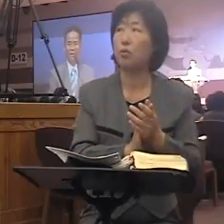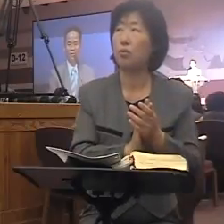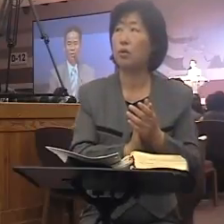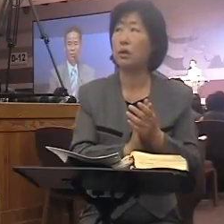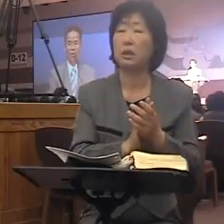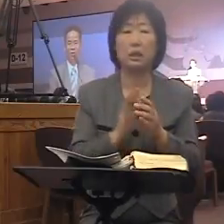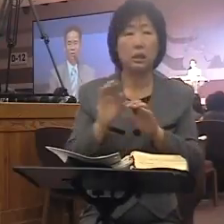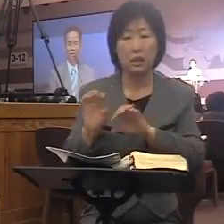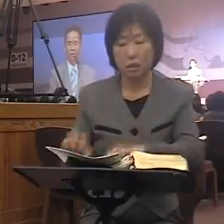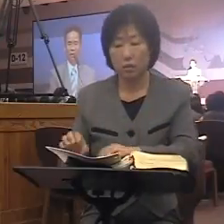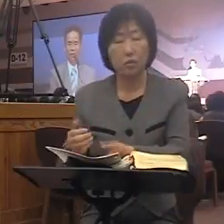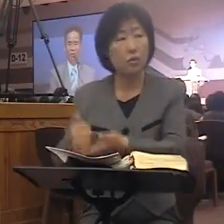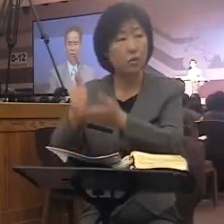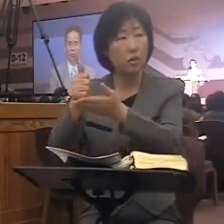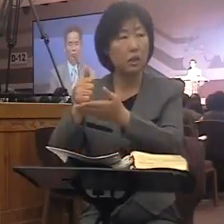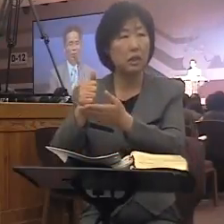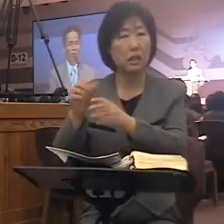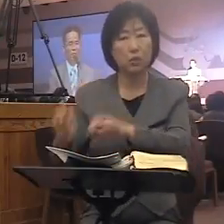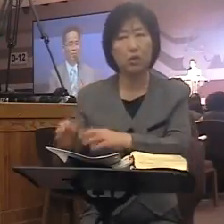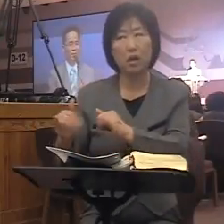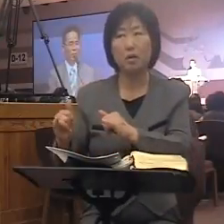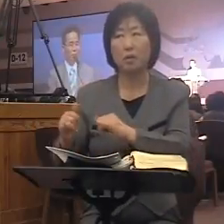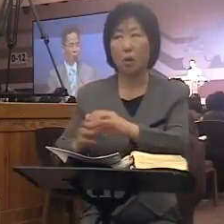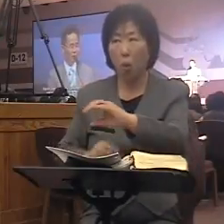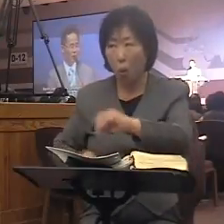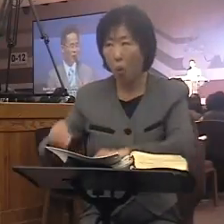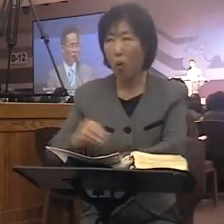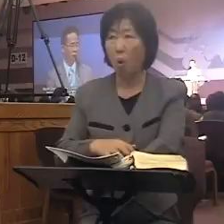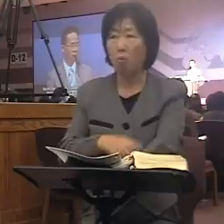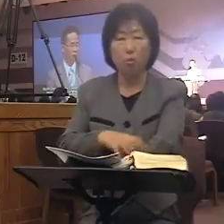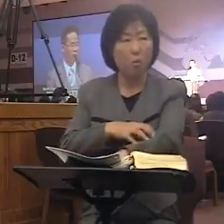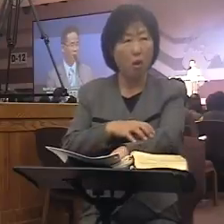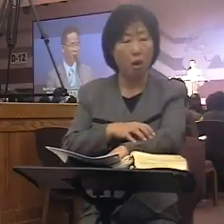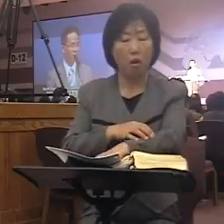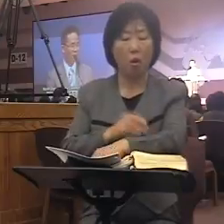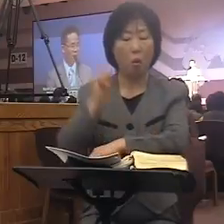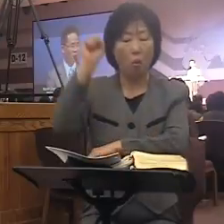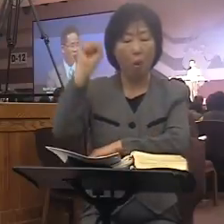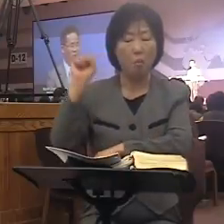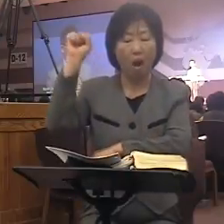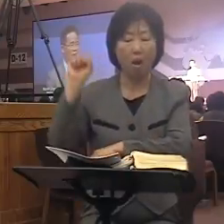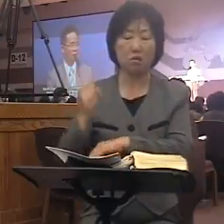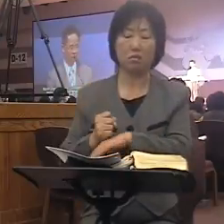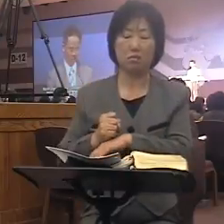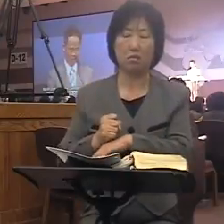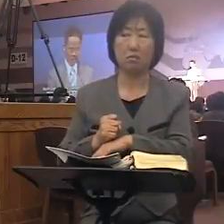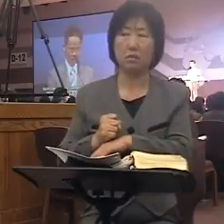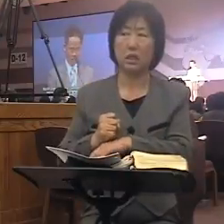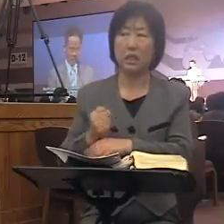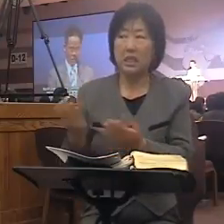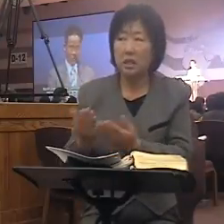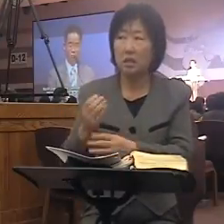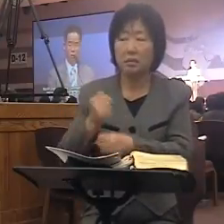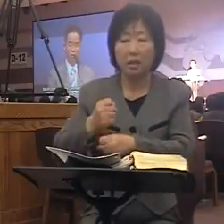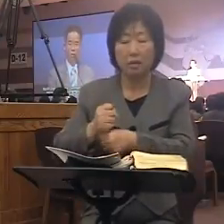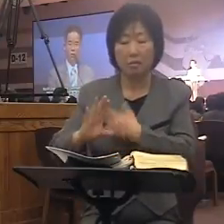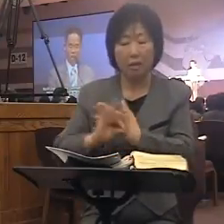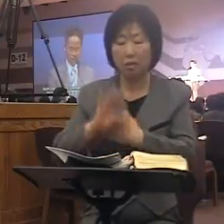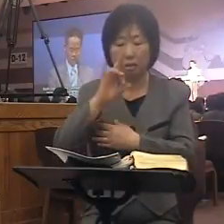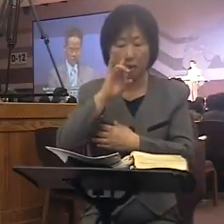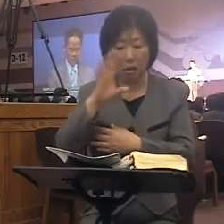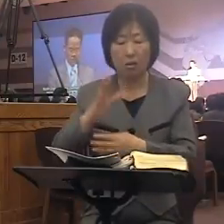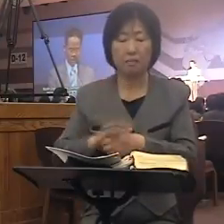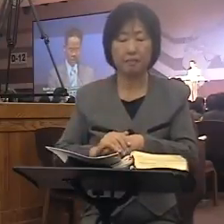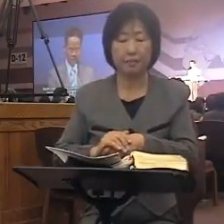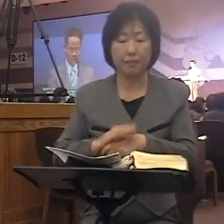우리가 이웃을 섬겨야 되는데 이웃들에게 도리어 불편과 어떤 원망살 만한 일을 제공해서는 안 될 것 같습니다. 꼭